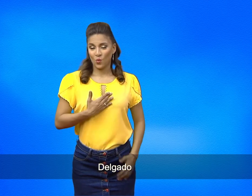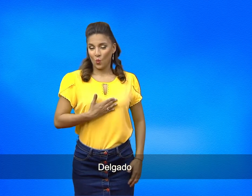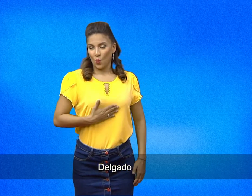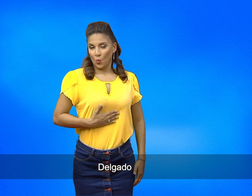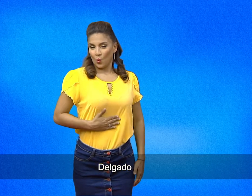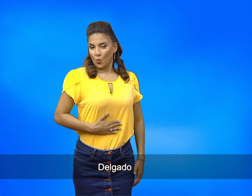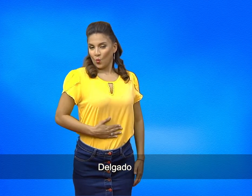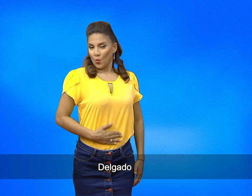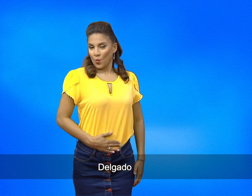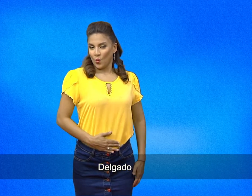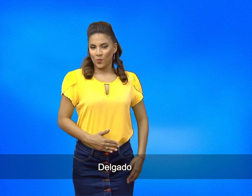delgado